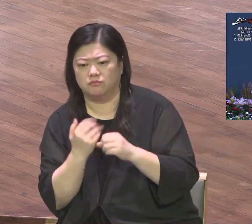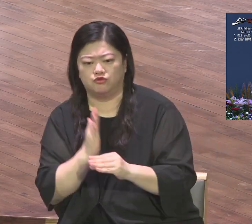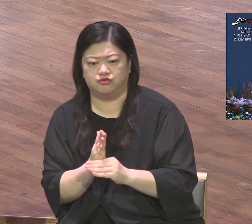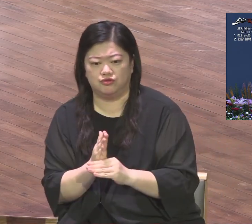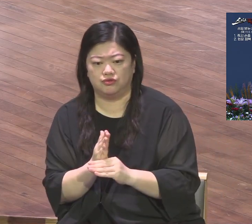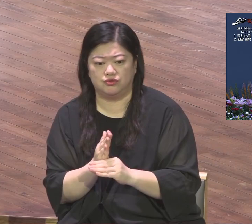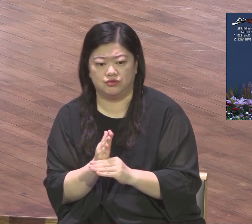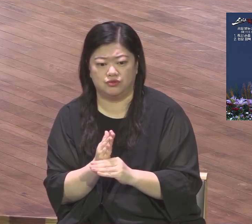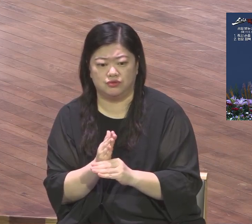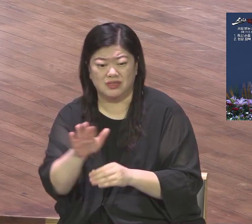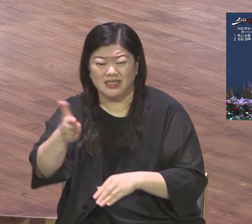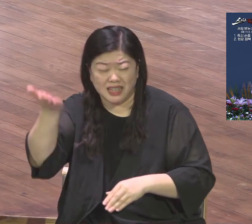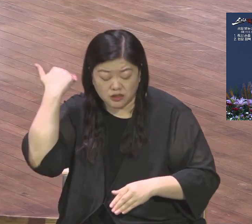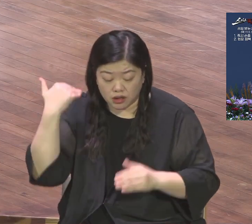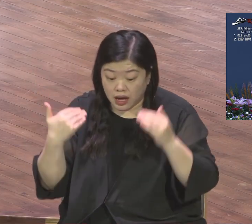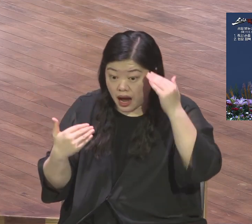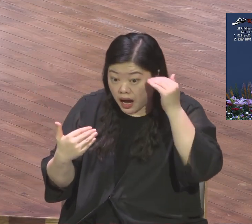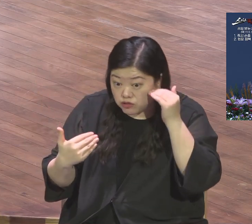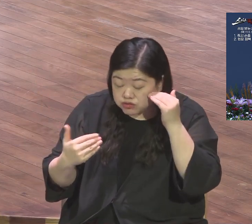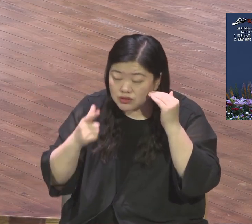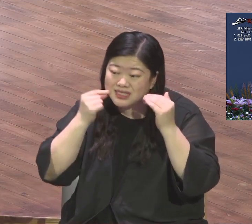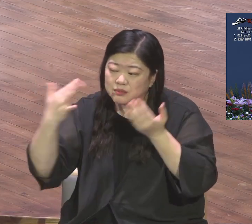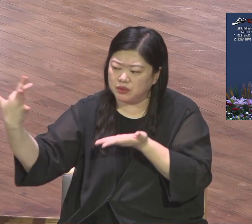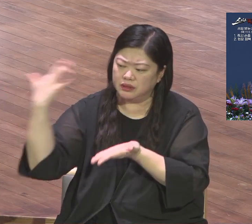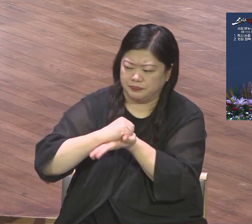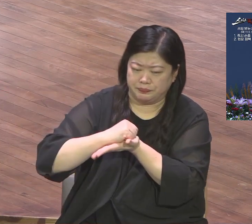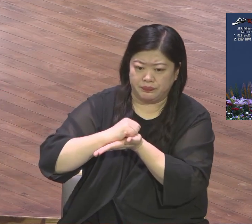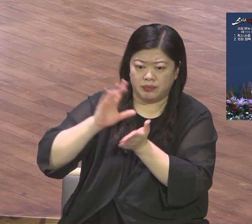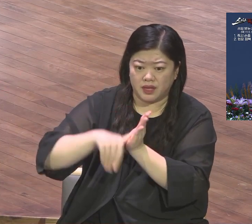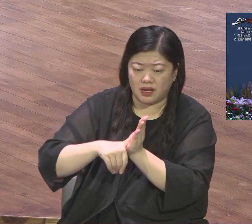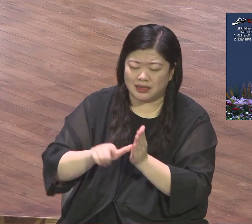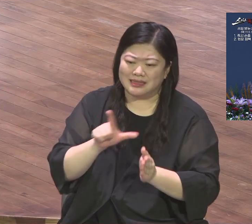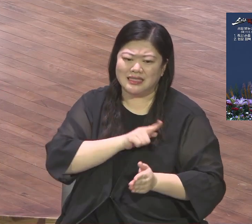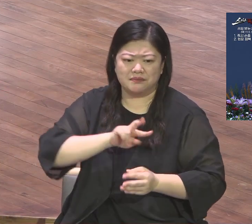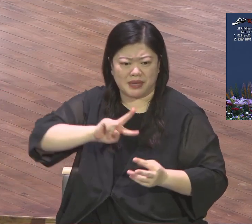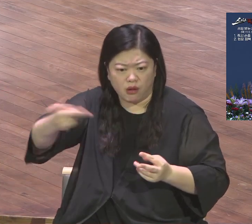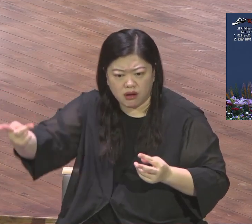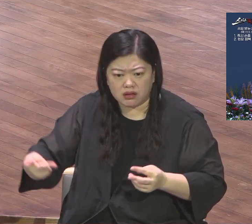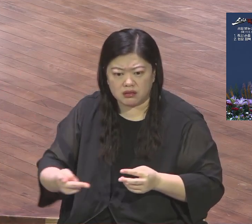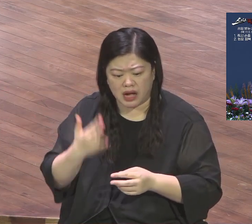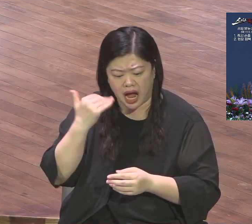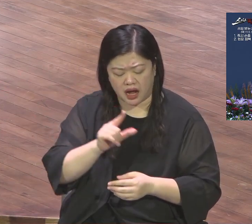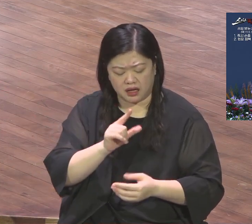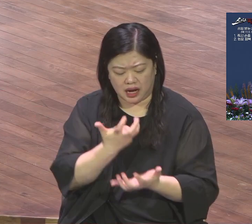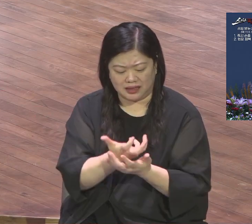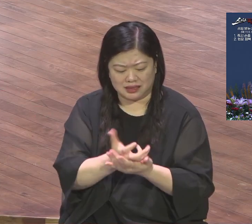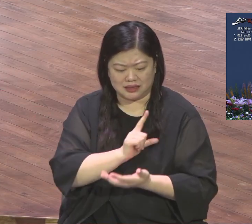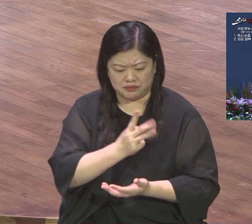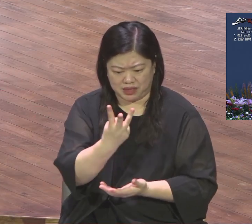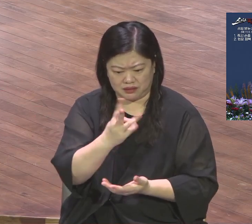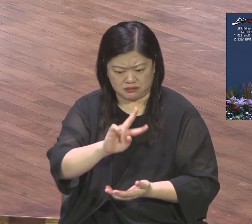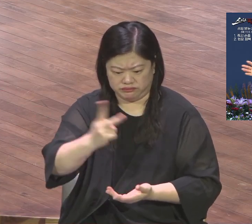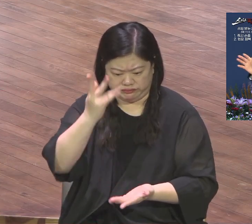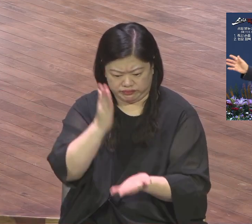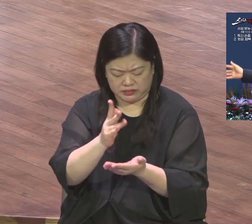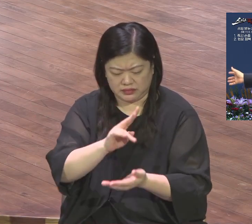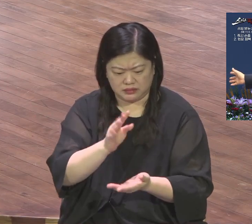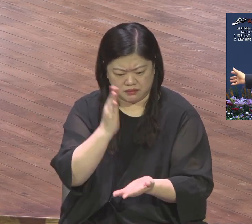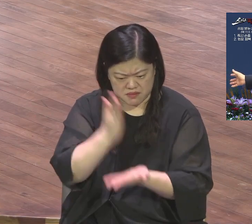때 어땠습니까? 있는 거 다 뺏겼어요. 이름도 다 바꿔라 그러고 교회도